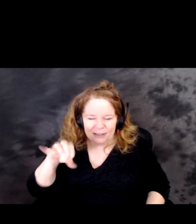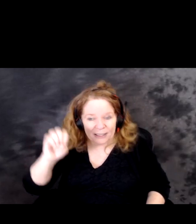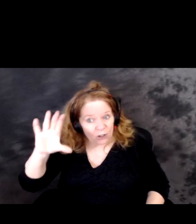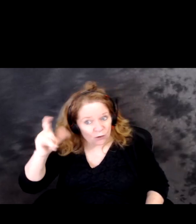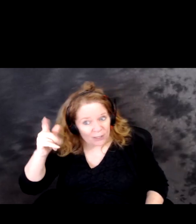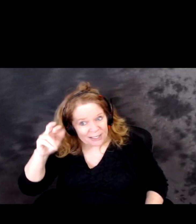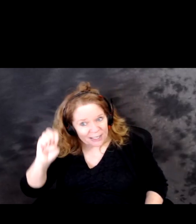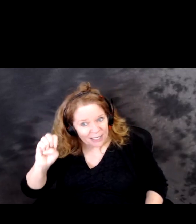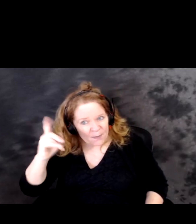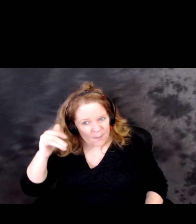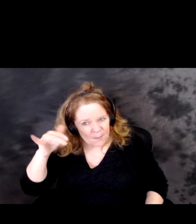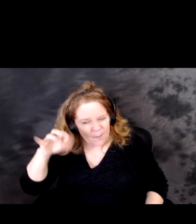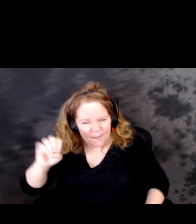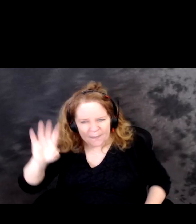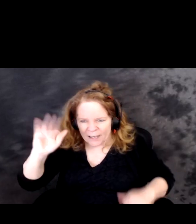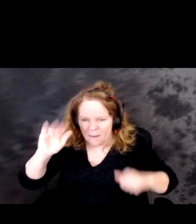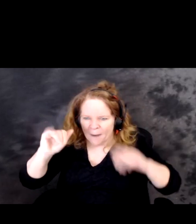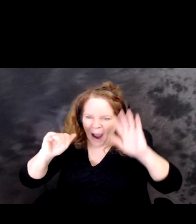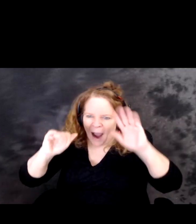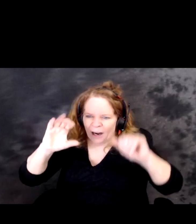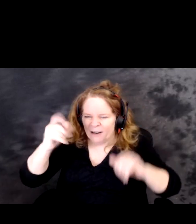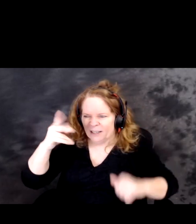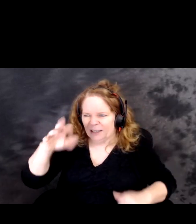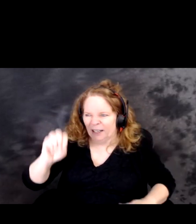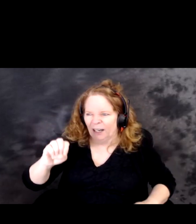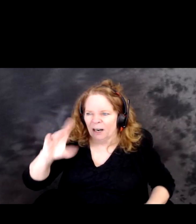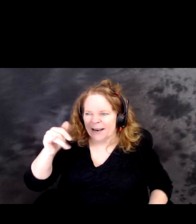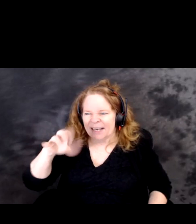Adiós, adiós, adiós, Christy, Christy.